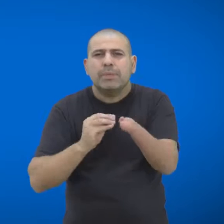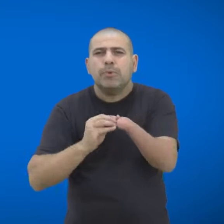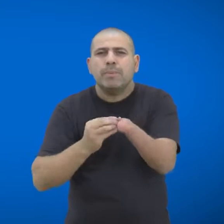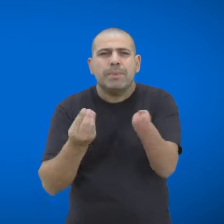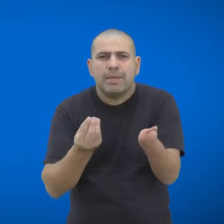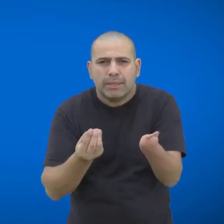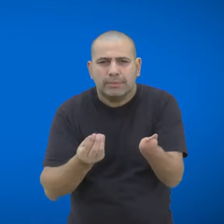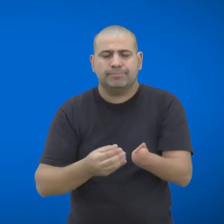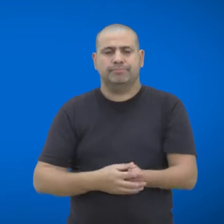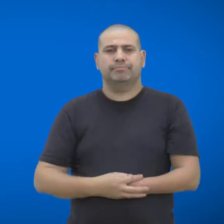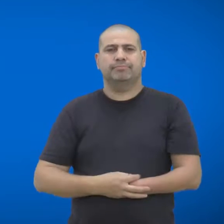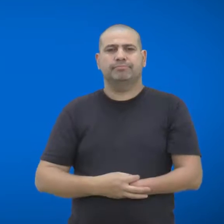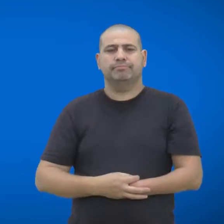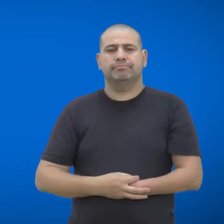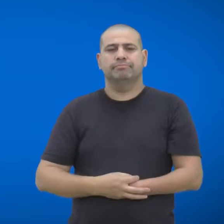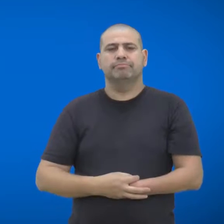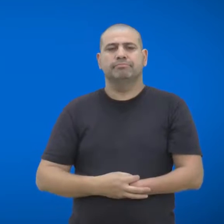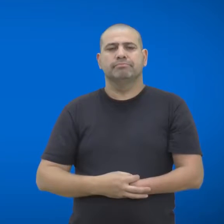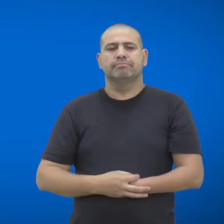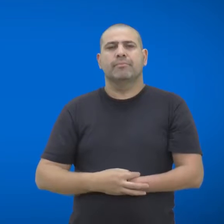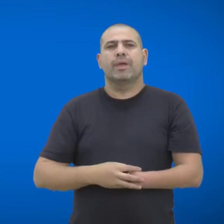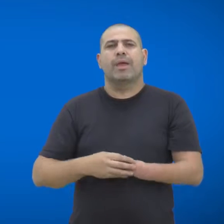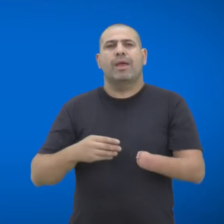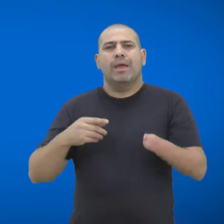señalemos metas